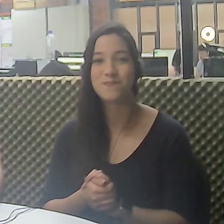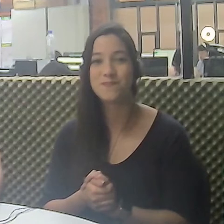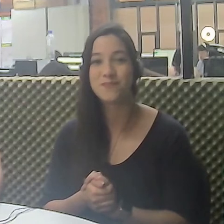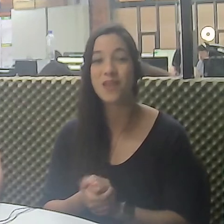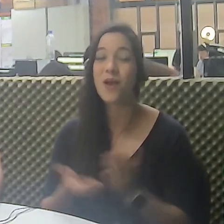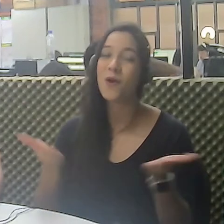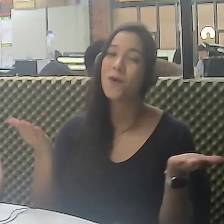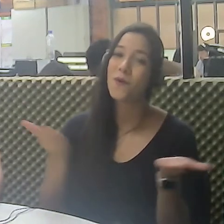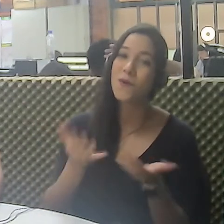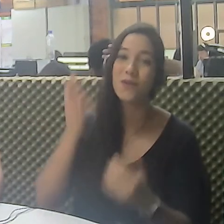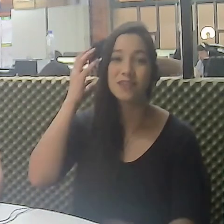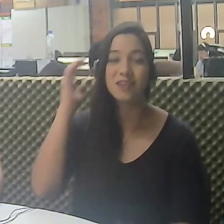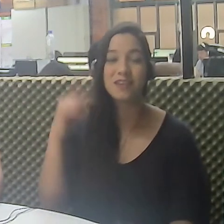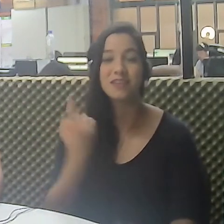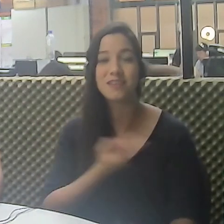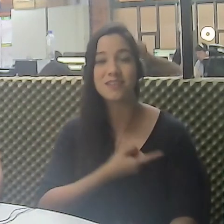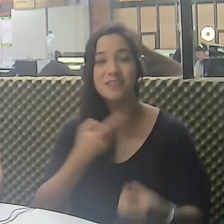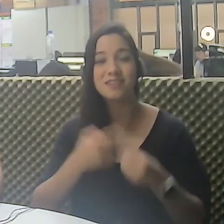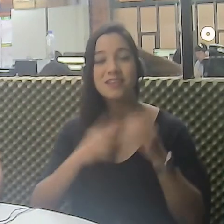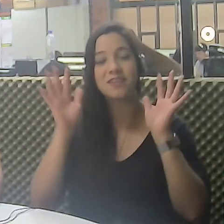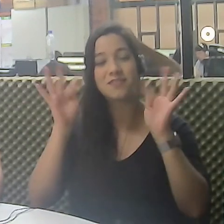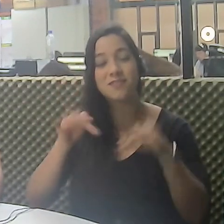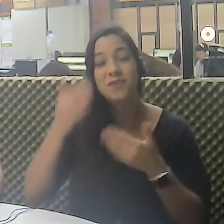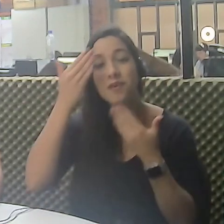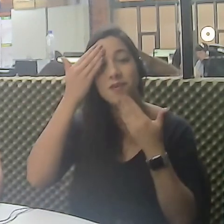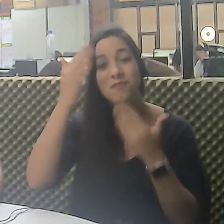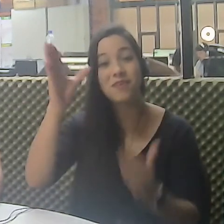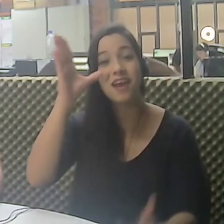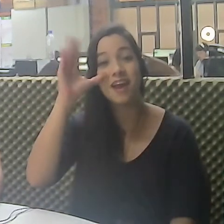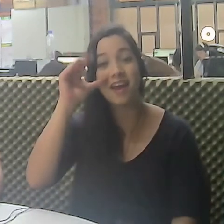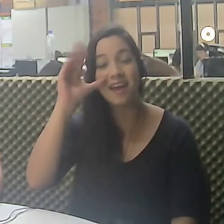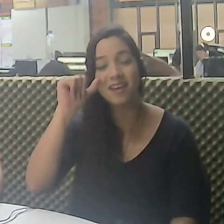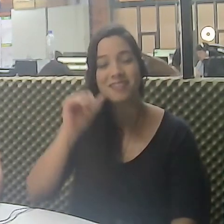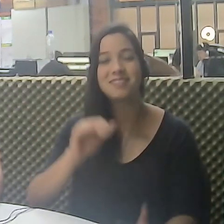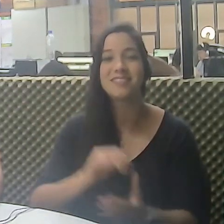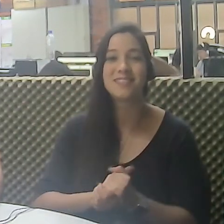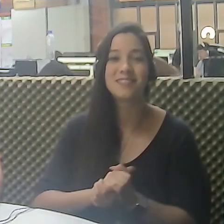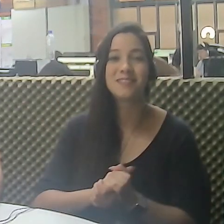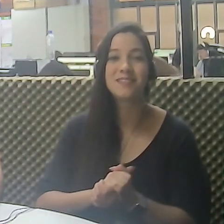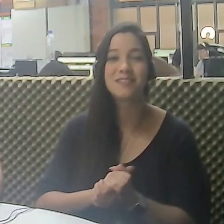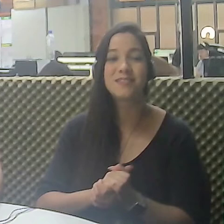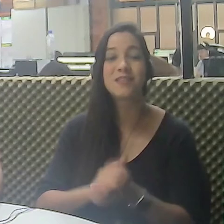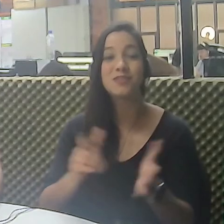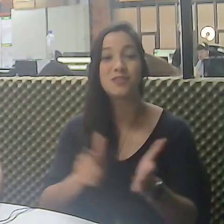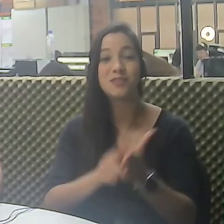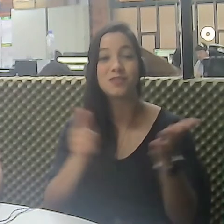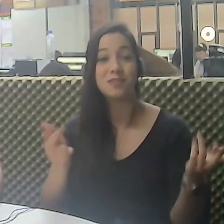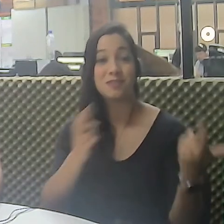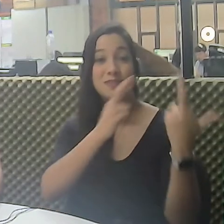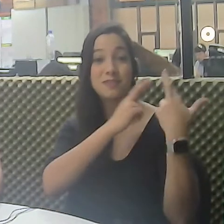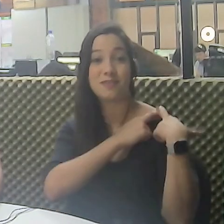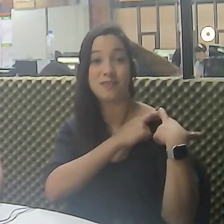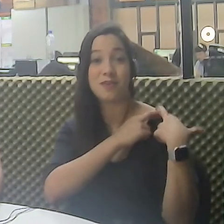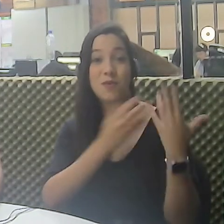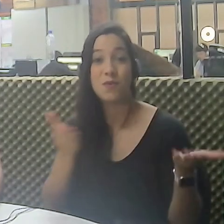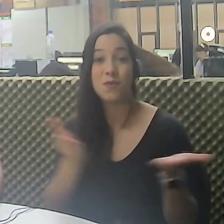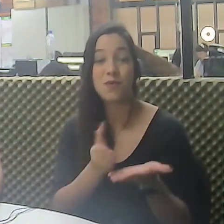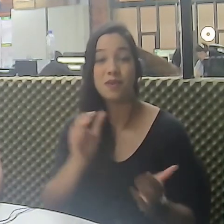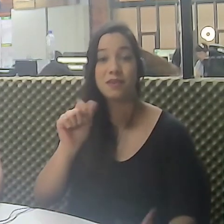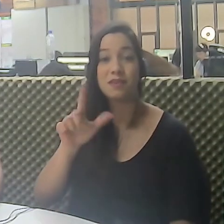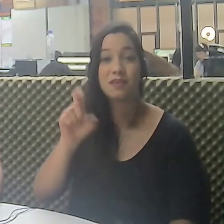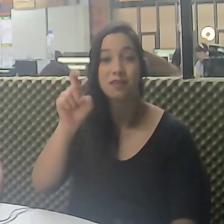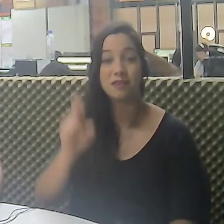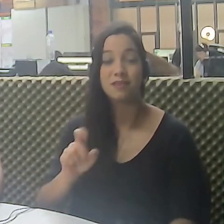notícias. E a edição de hoje fica por aqui. Obrigado pela sua audiência, Rádio Nossa Cidade. Jornalista responsável pela edição,